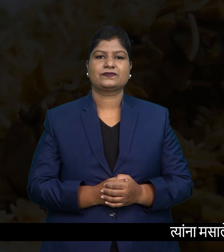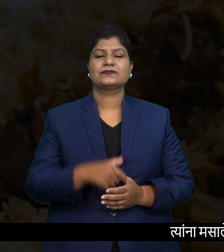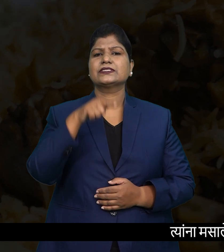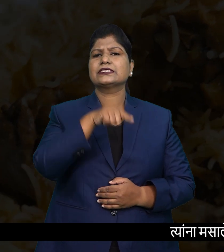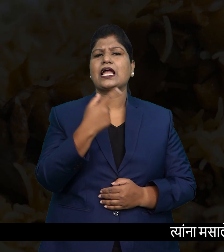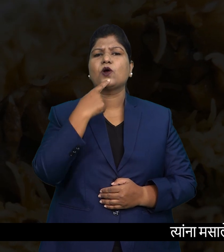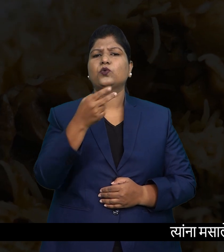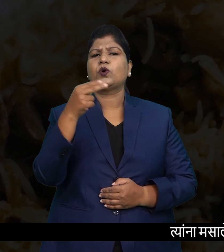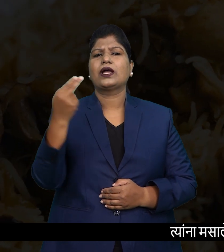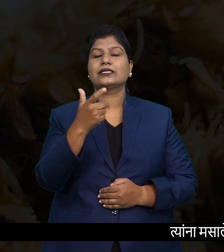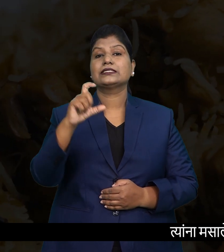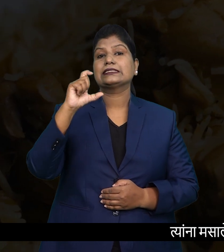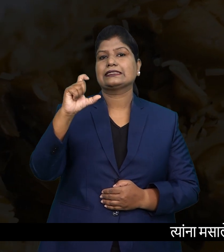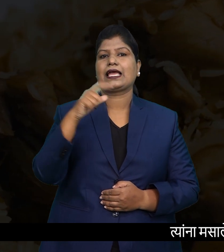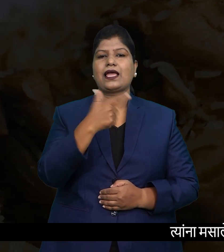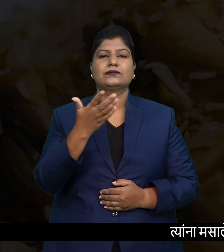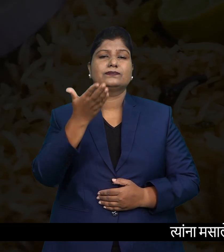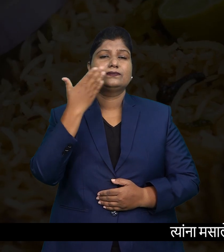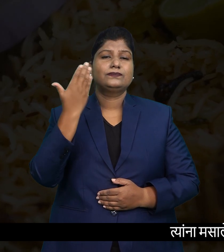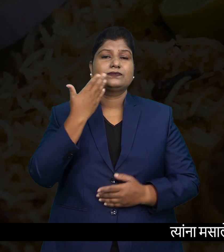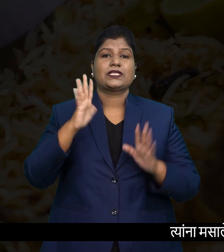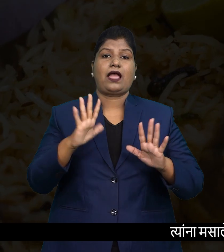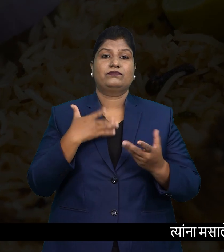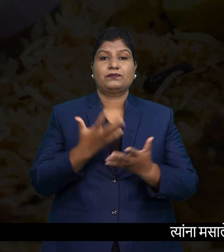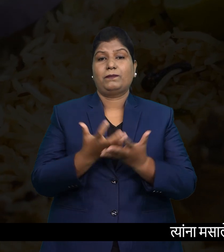त्यांना मसाले म्हणतात.